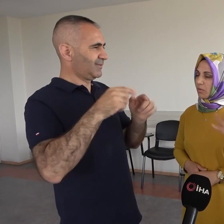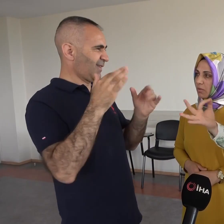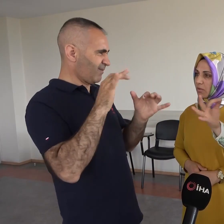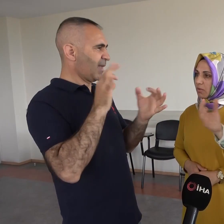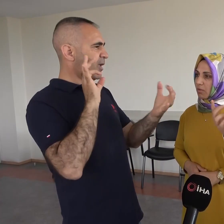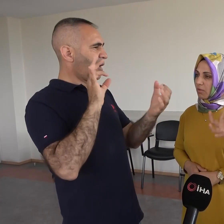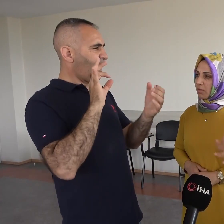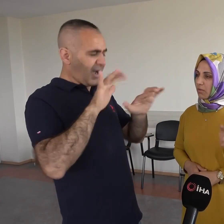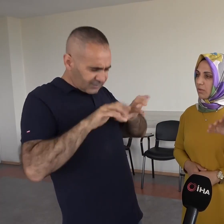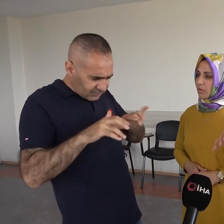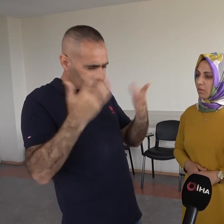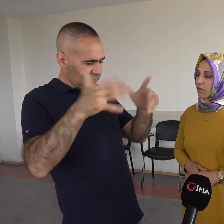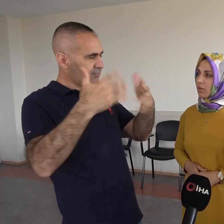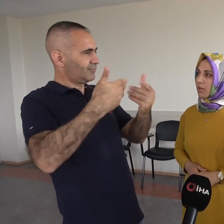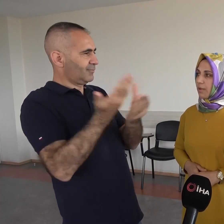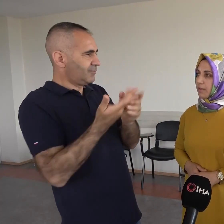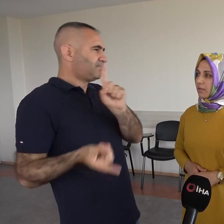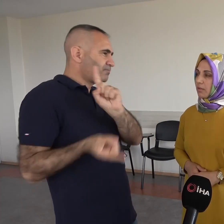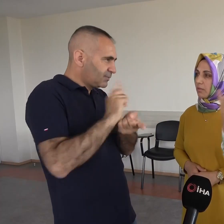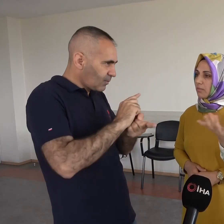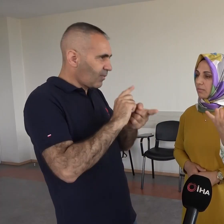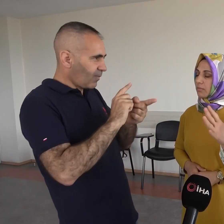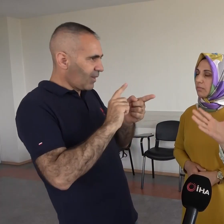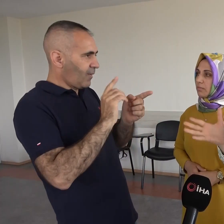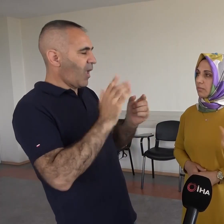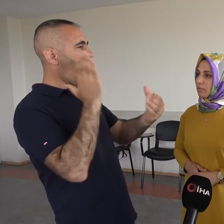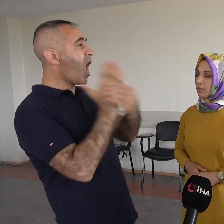İlçim, İlçin, Karlakları'na bak. İlçin, Karlakları bölümünde çalışıyormuş.